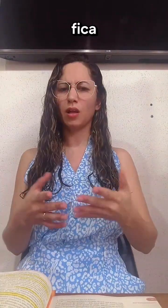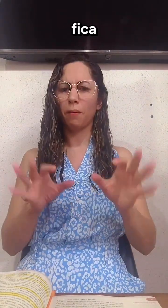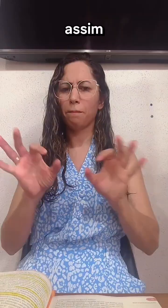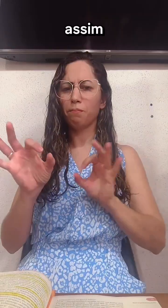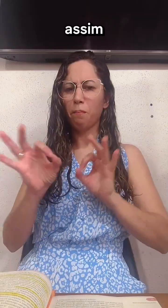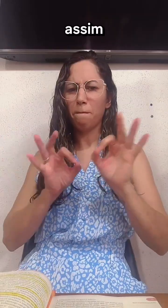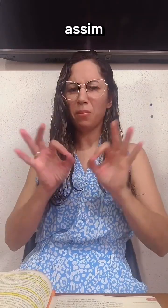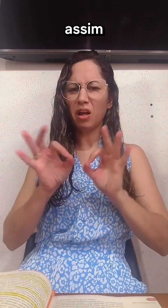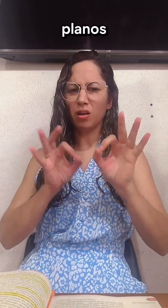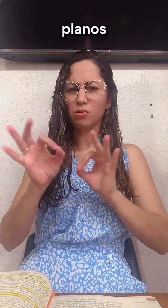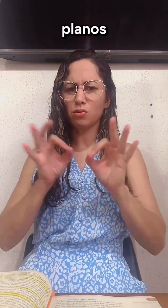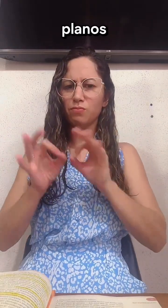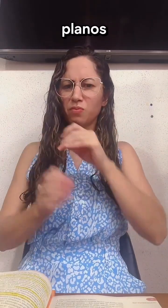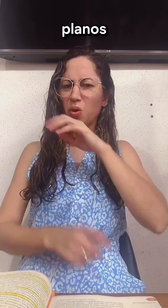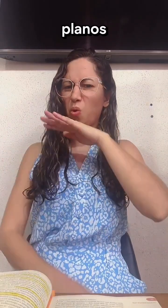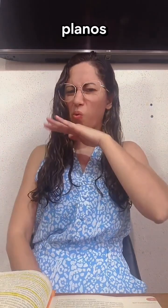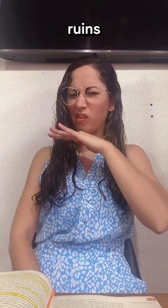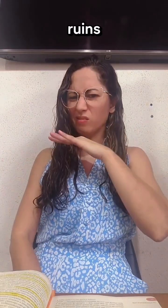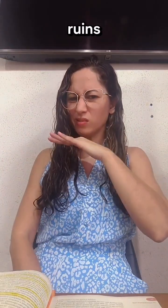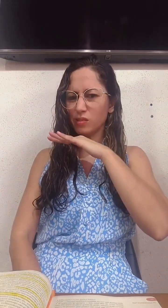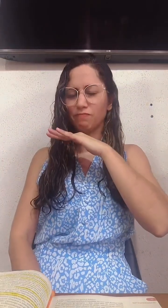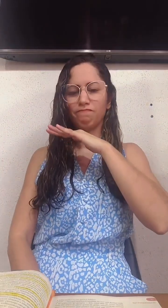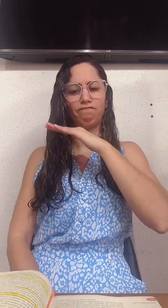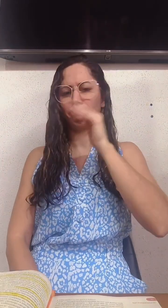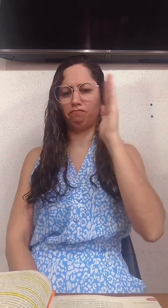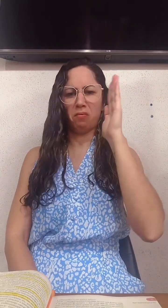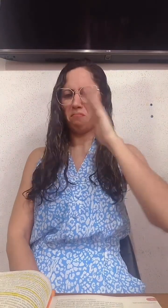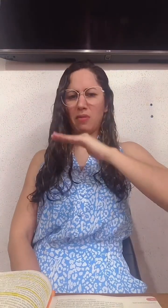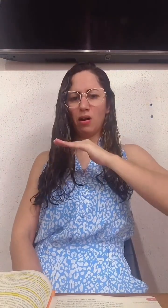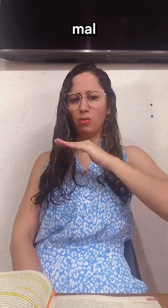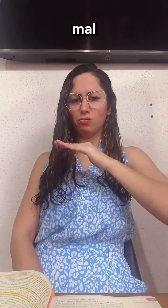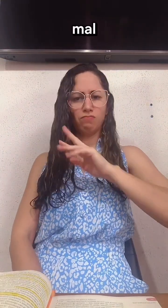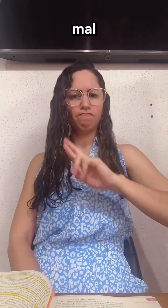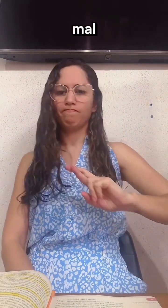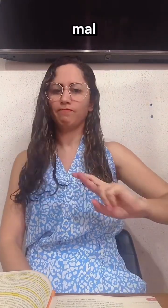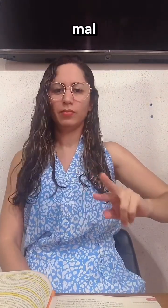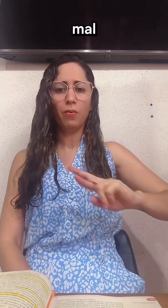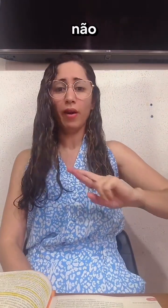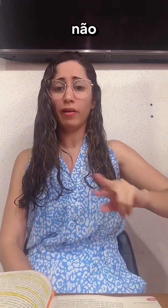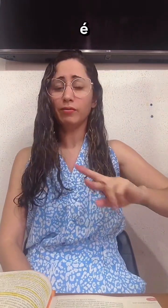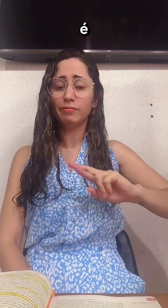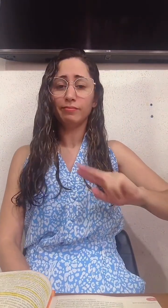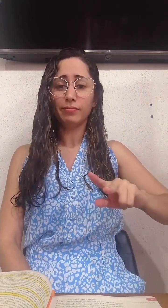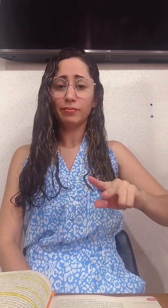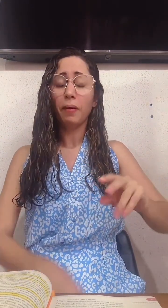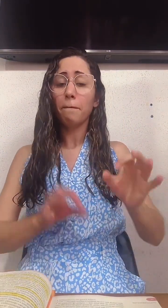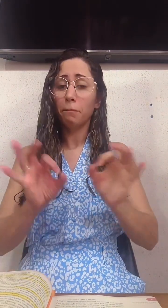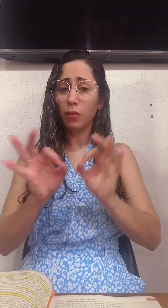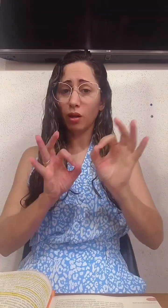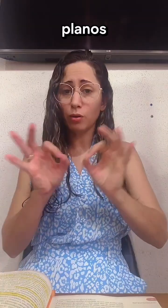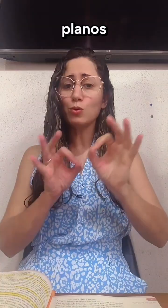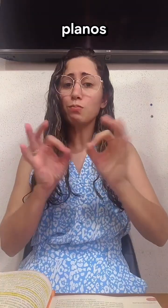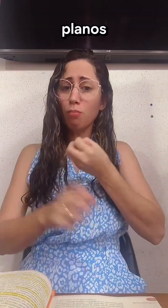assim, planos ruins, mal, não é. Planos